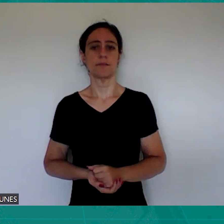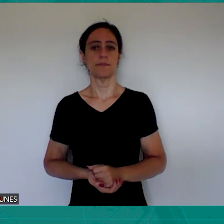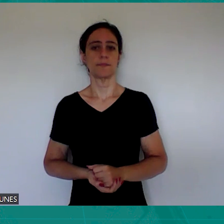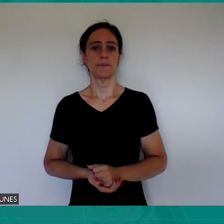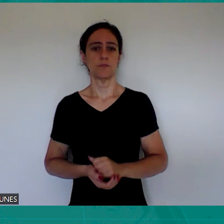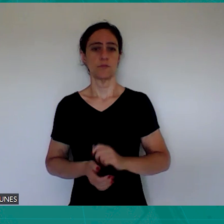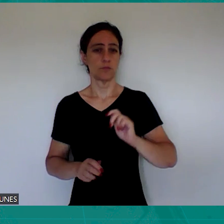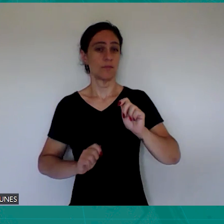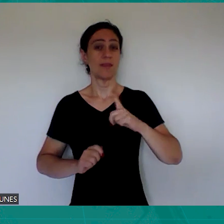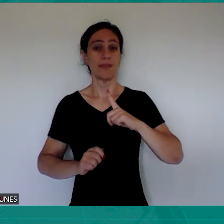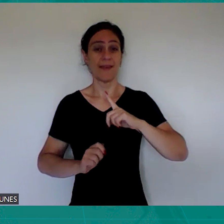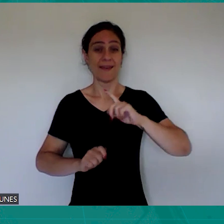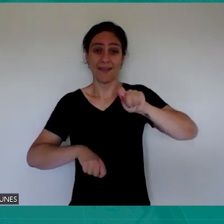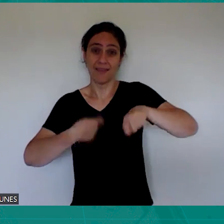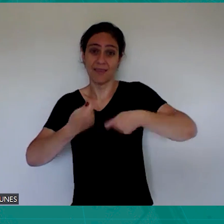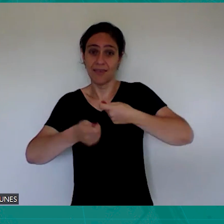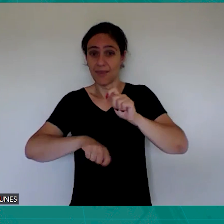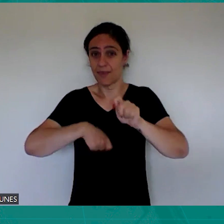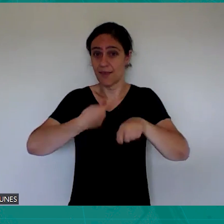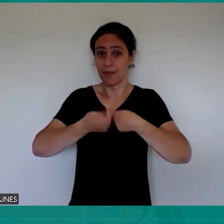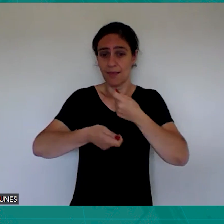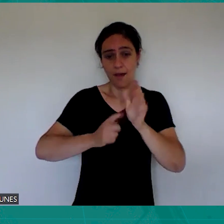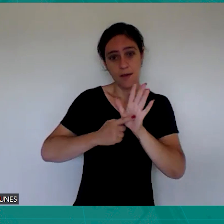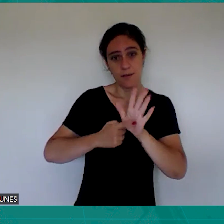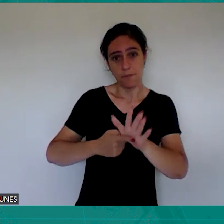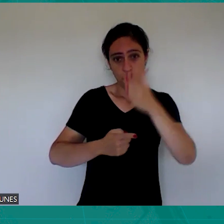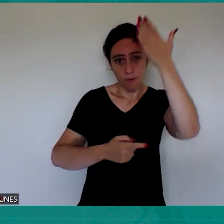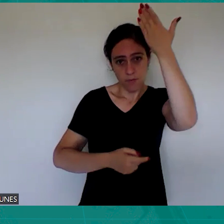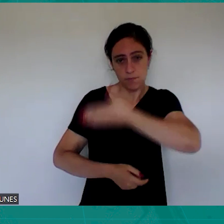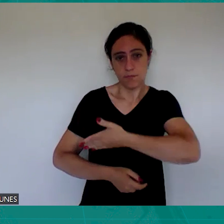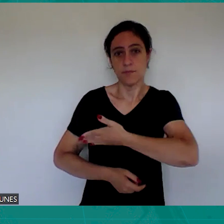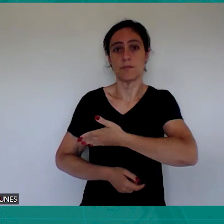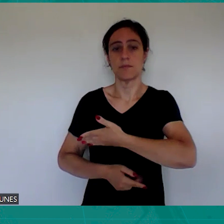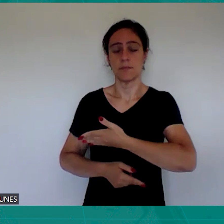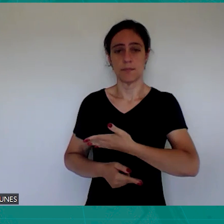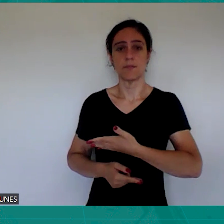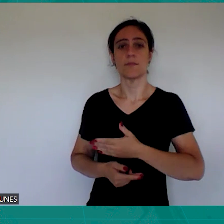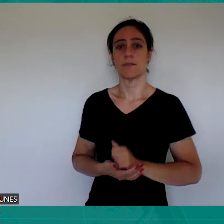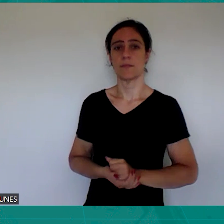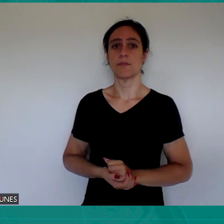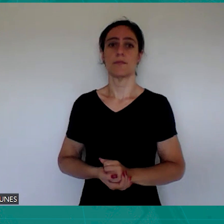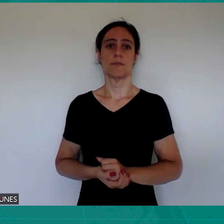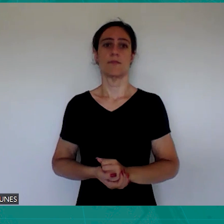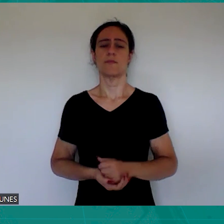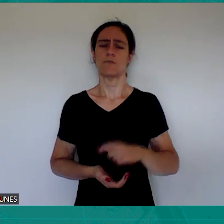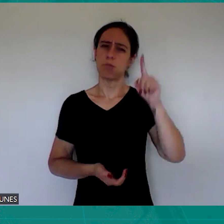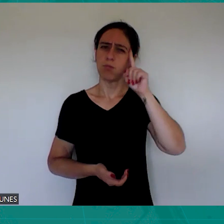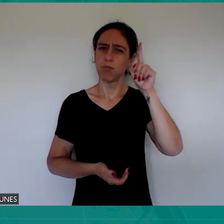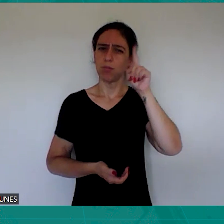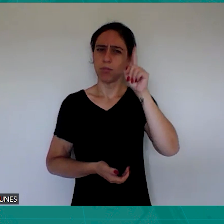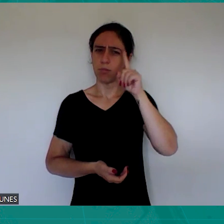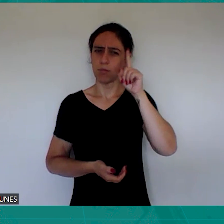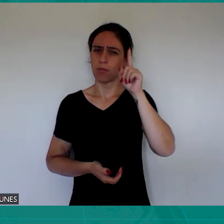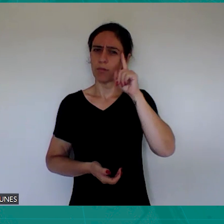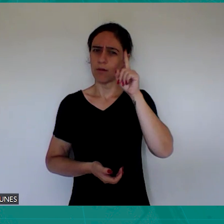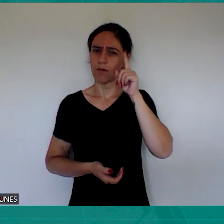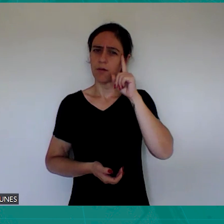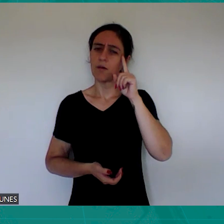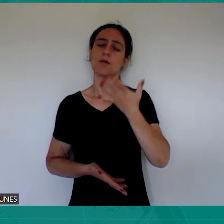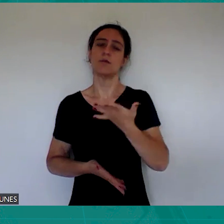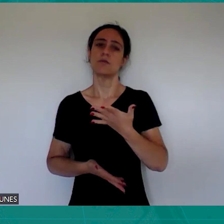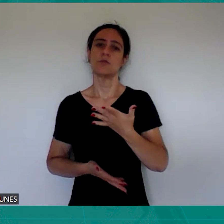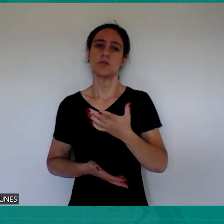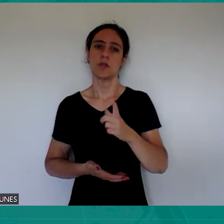acontecendo, por essas coisas sobrenaturais que estão acontecendo todos os dias a gente recebe, né, um